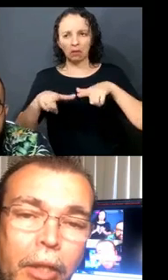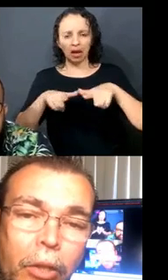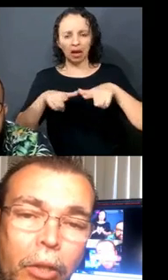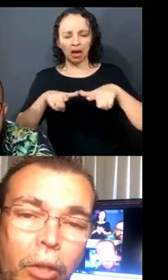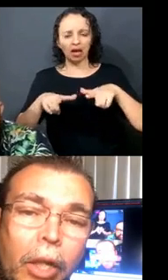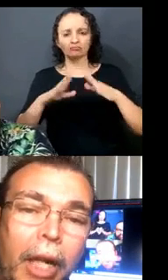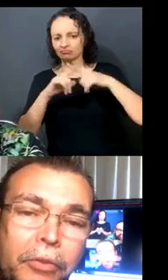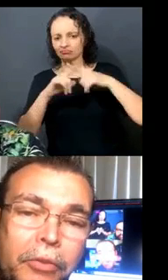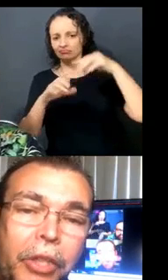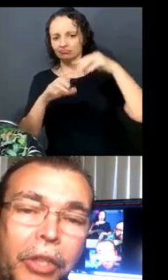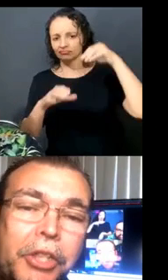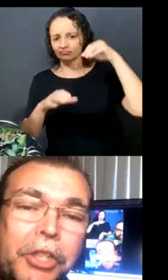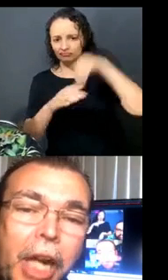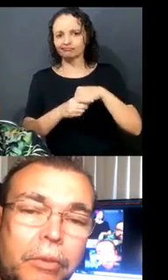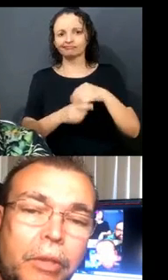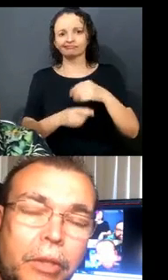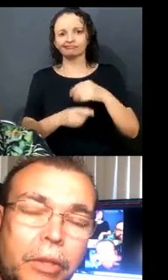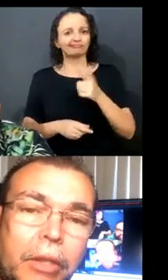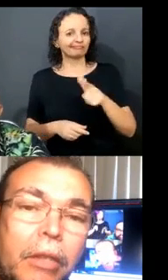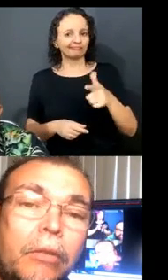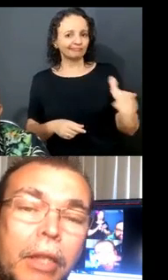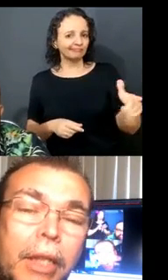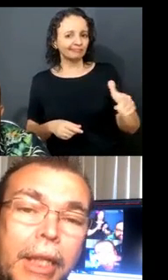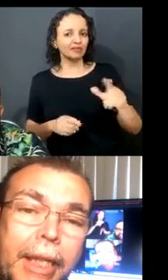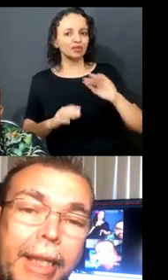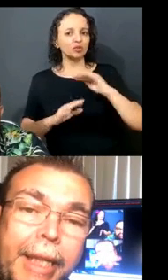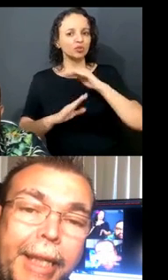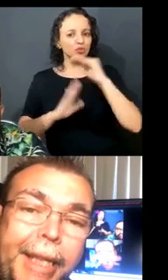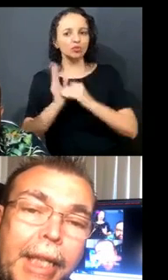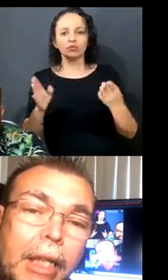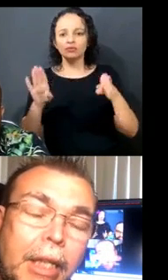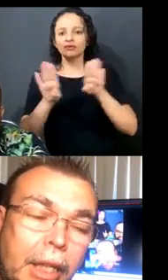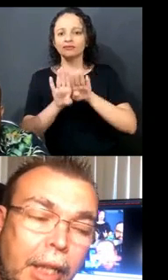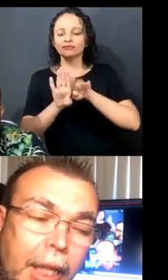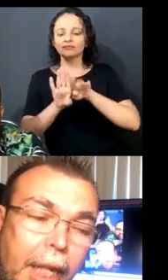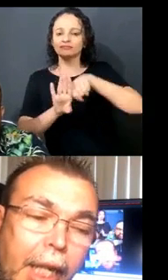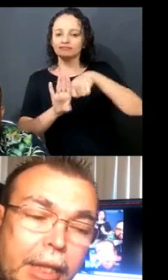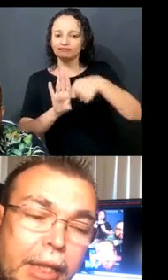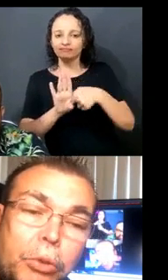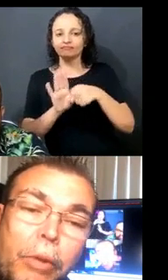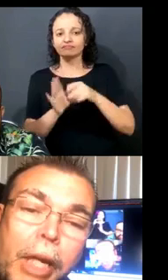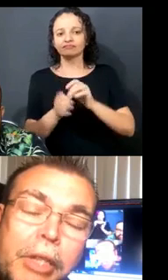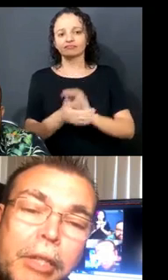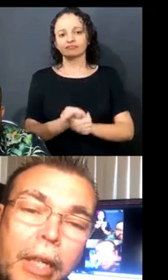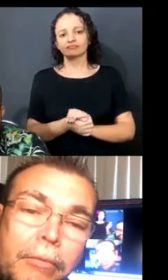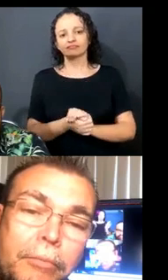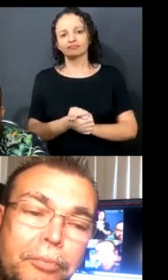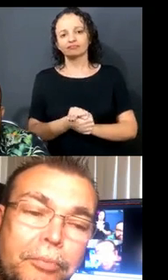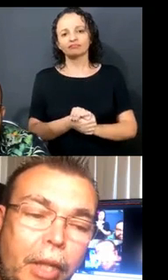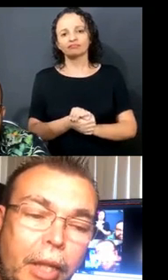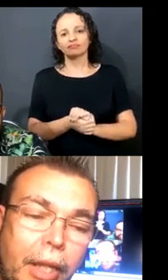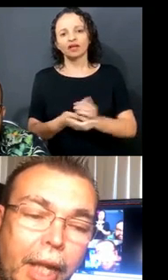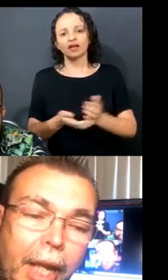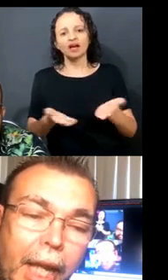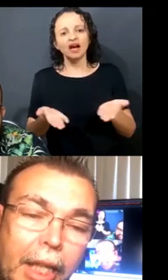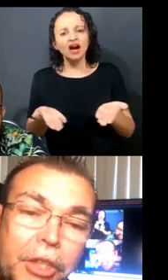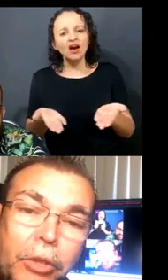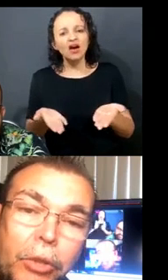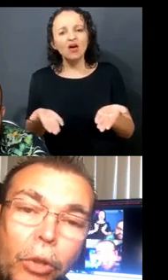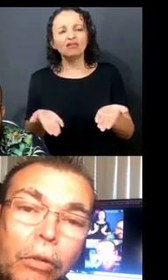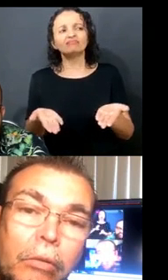religioso em locais fechados, entendeu? E essa